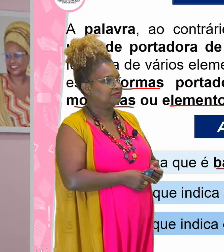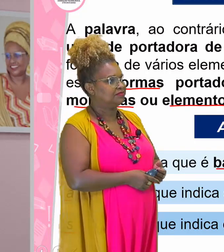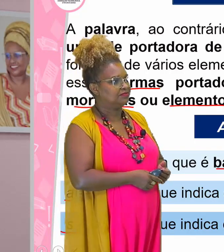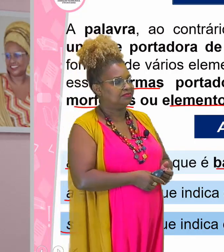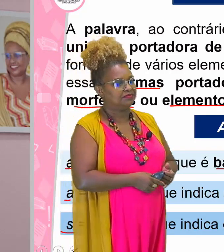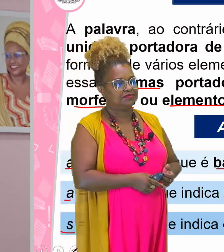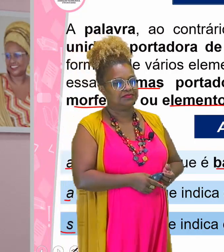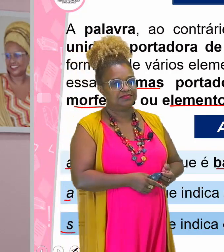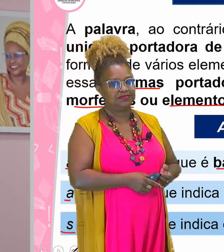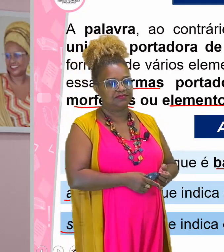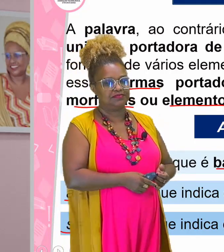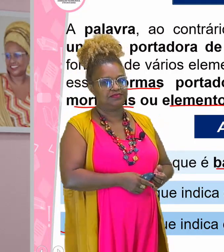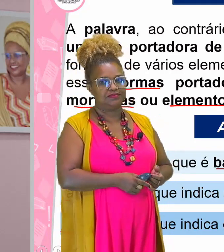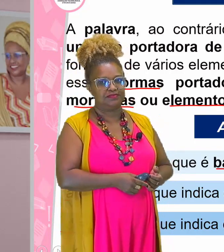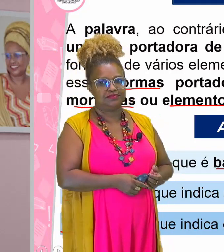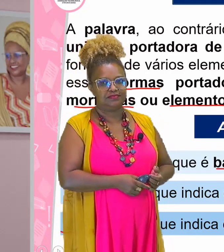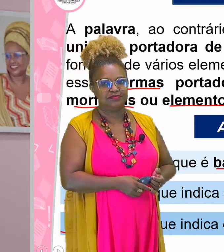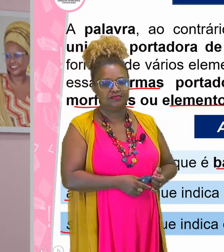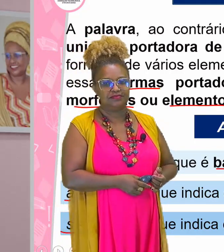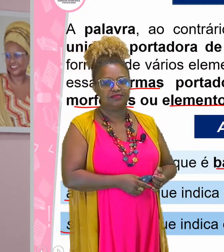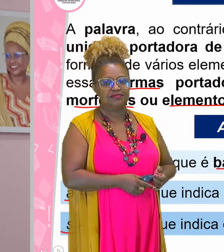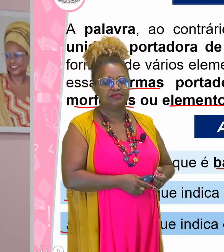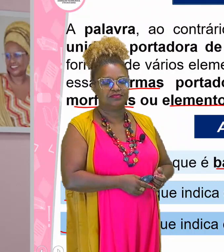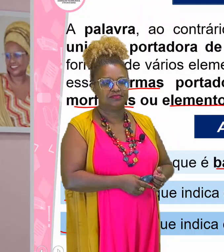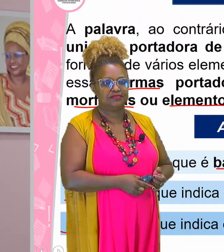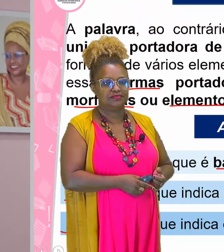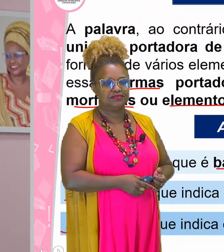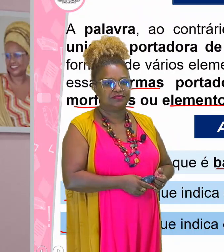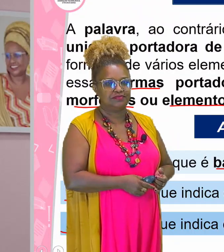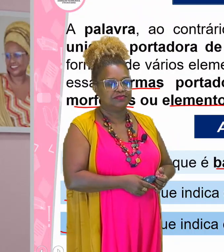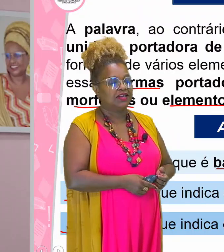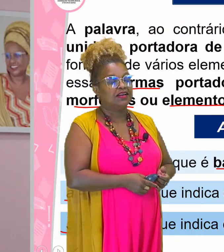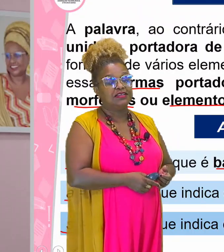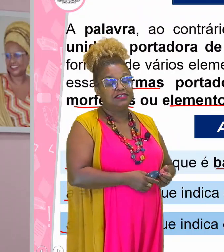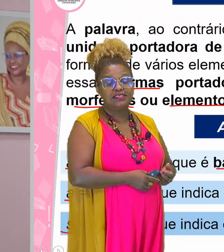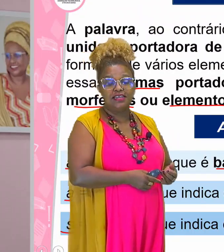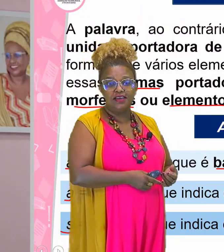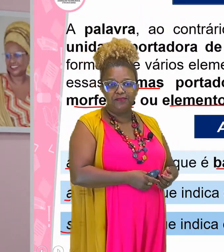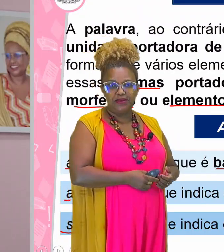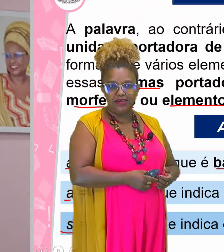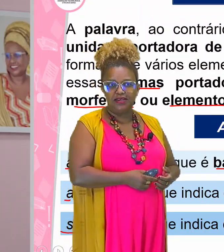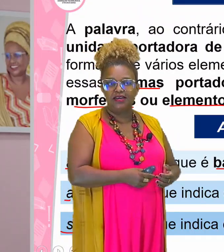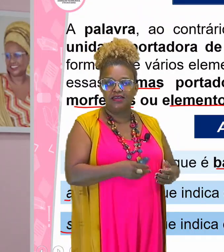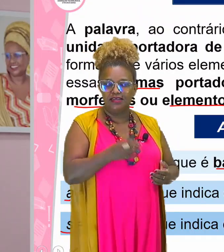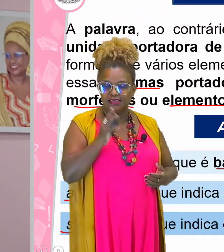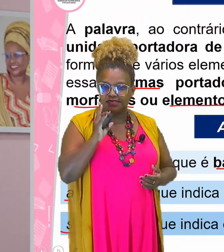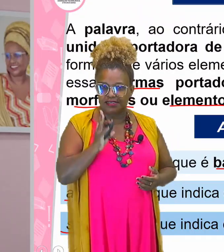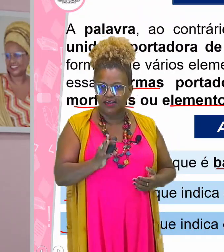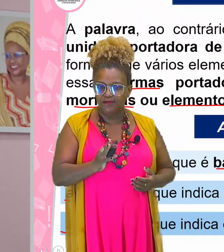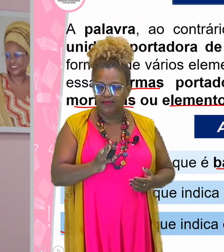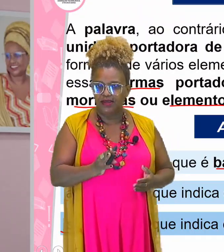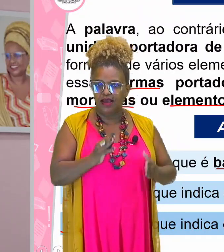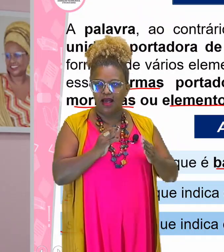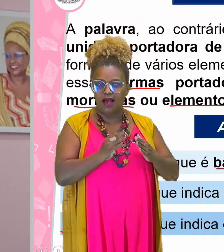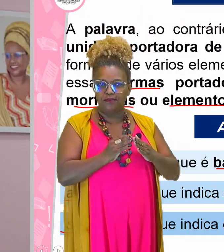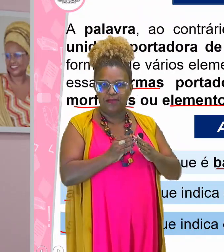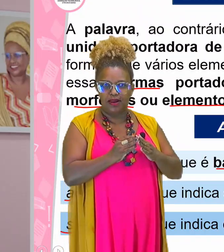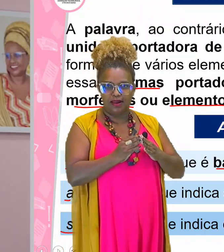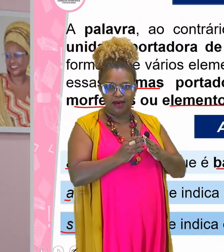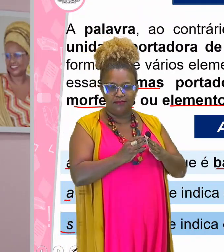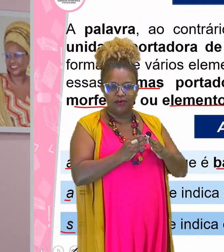a Márcia acabou de falar que é a raiz pode nascer outras palavras sempre